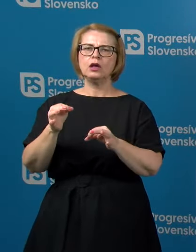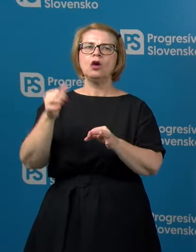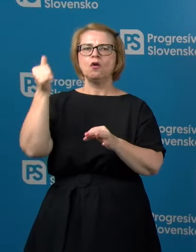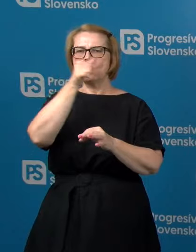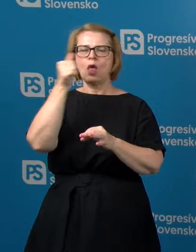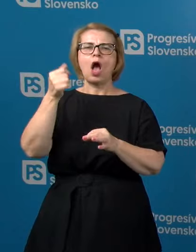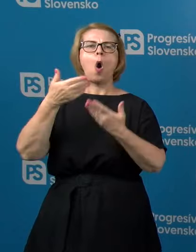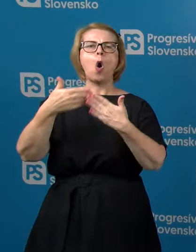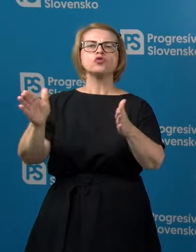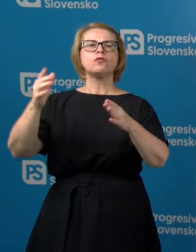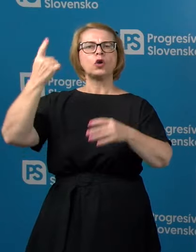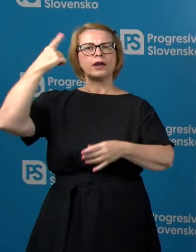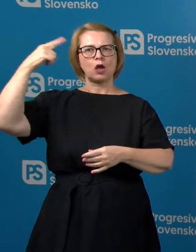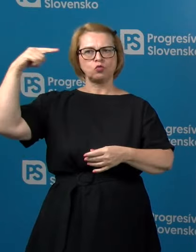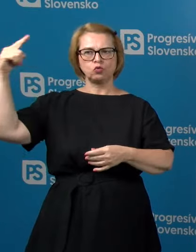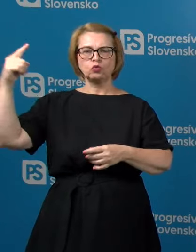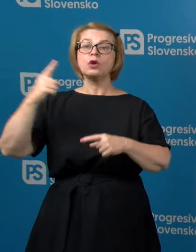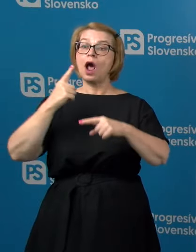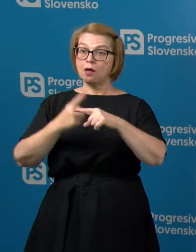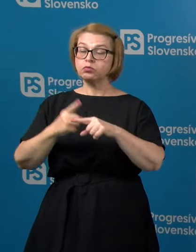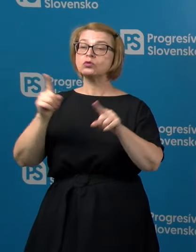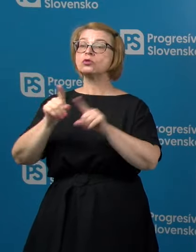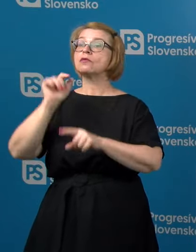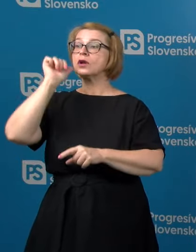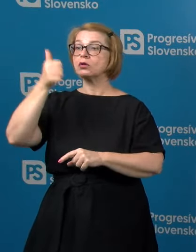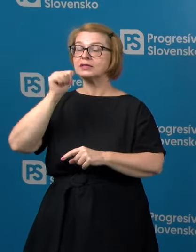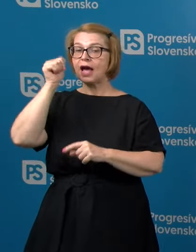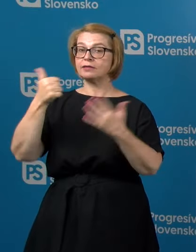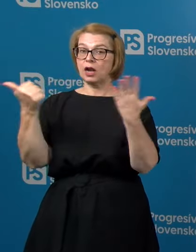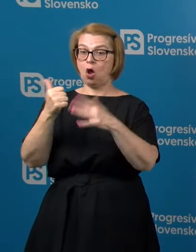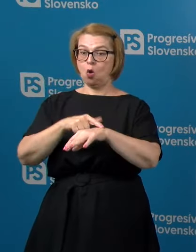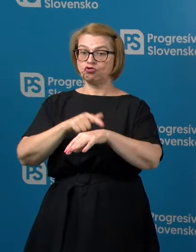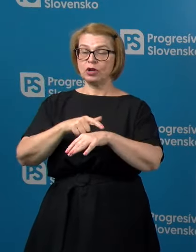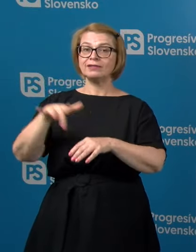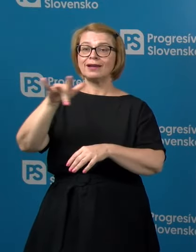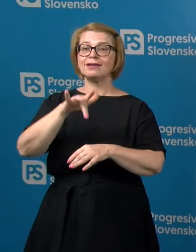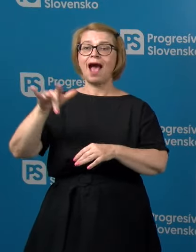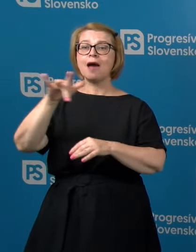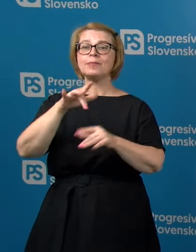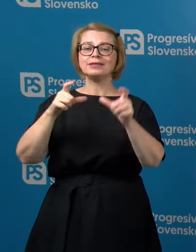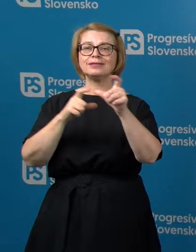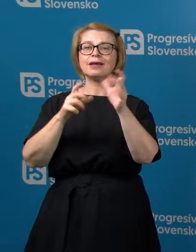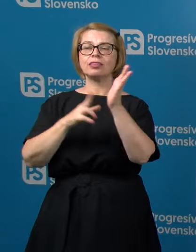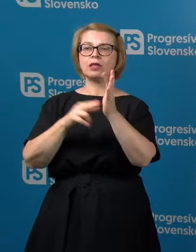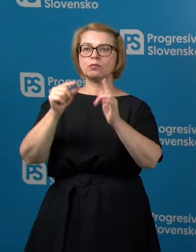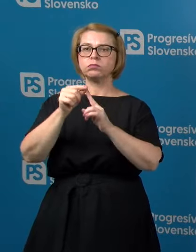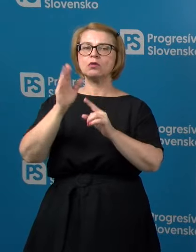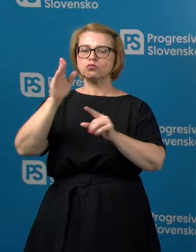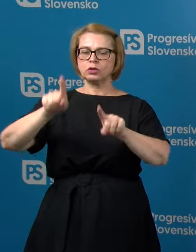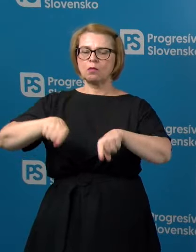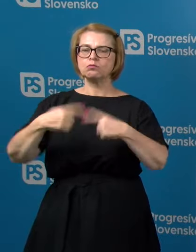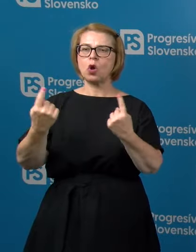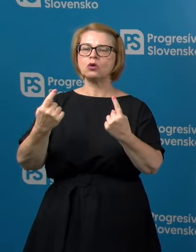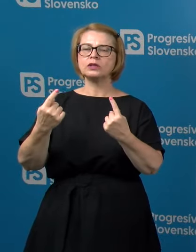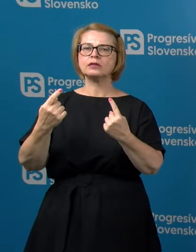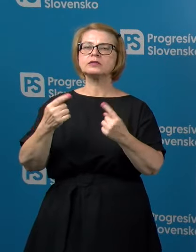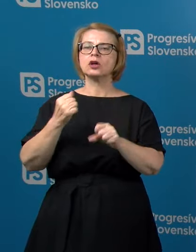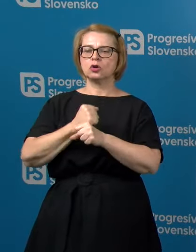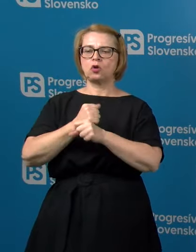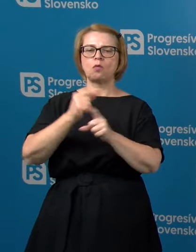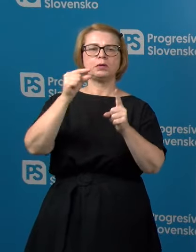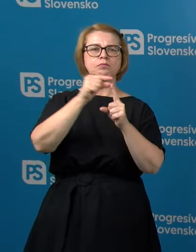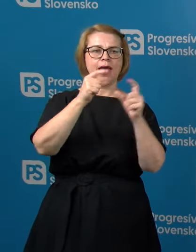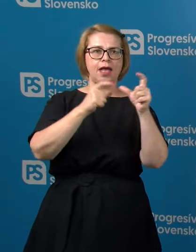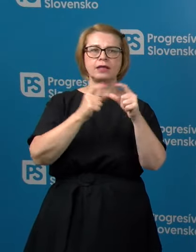kultúrou, ale zároveň aj zajtra o 6:00 na námestí SMP, kde bude protest organizovaný Progresívnym Slovenskom